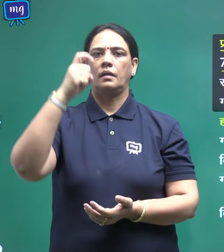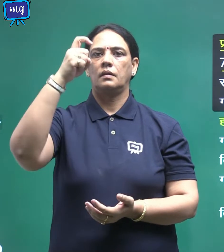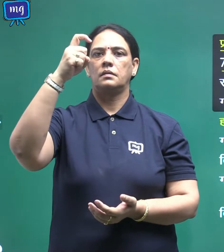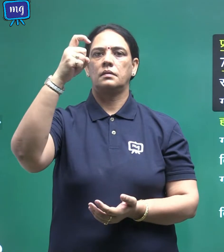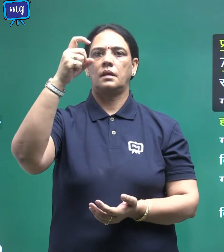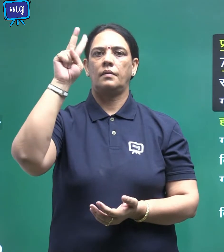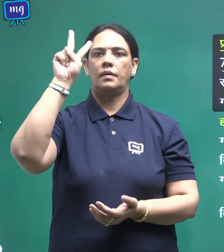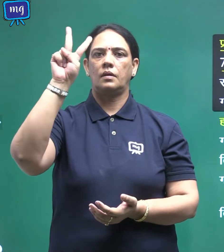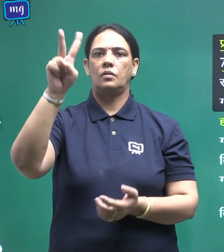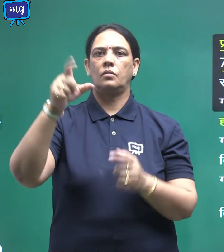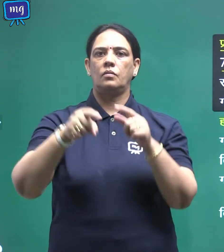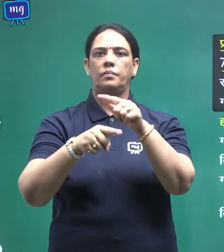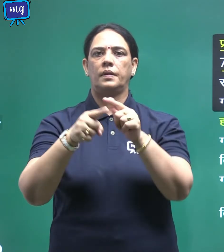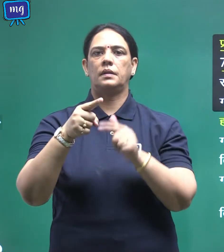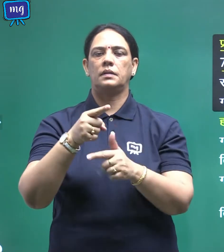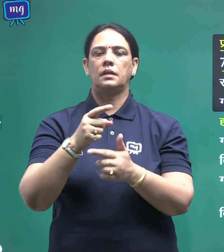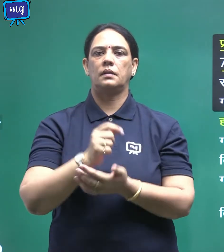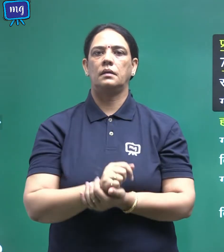72%